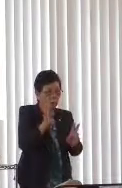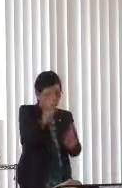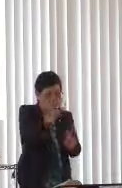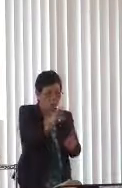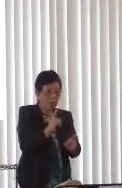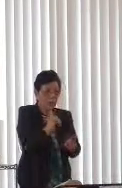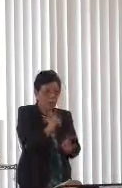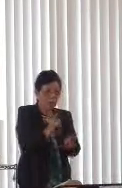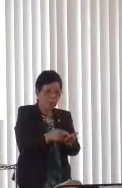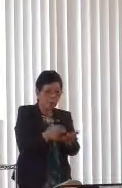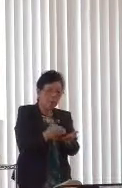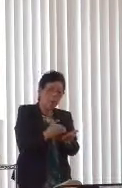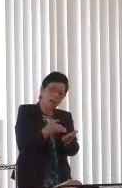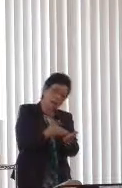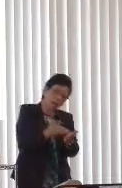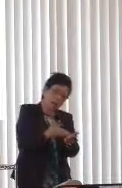に、